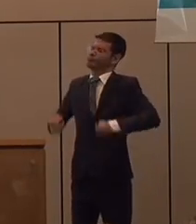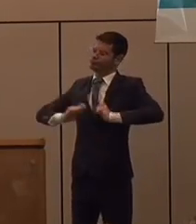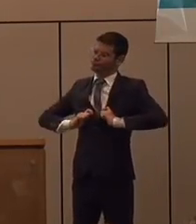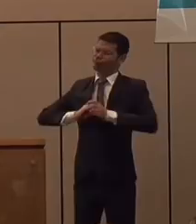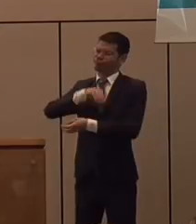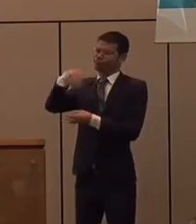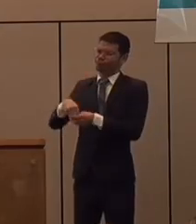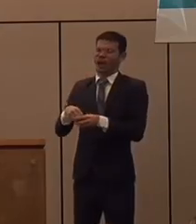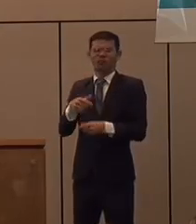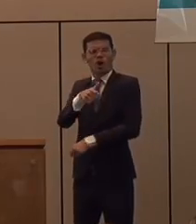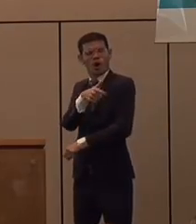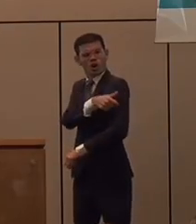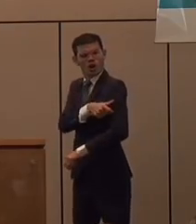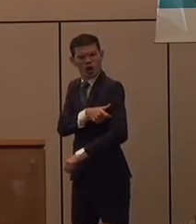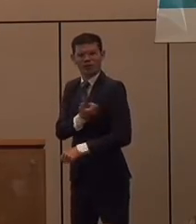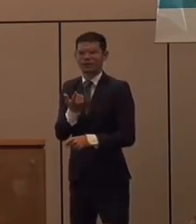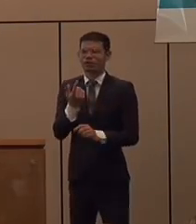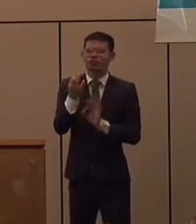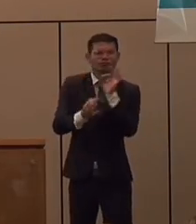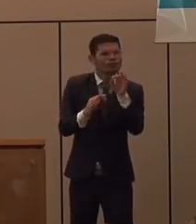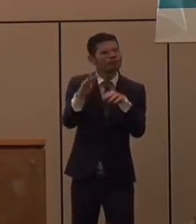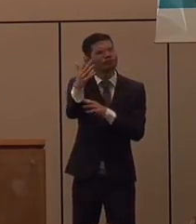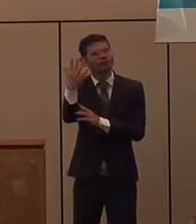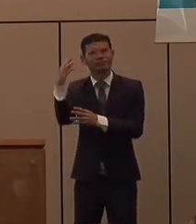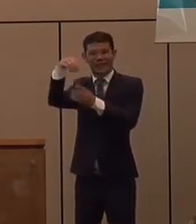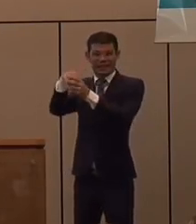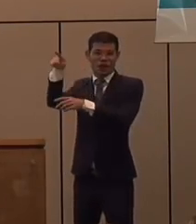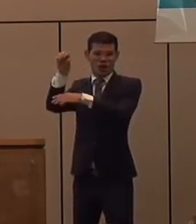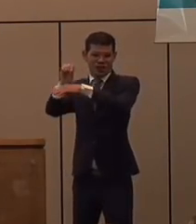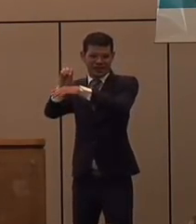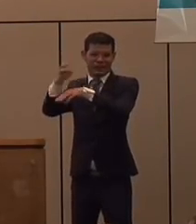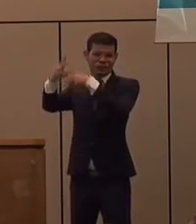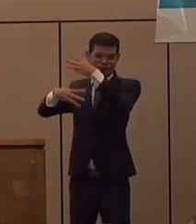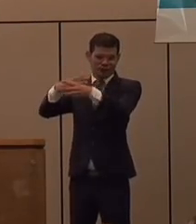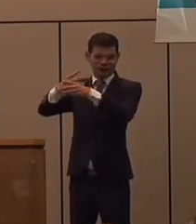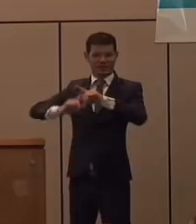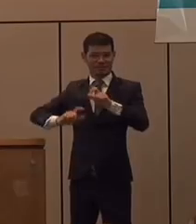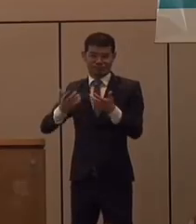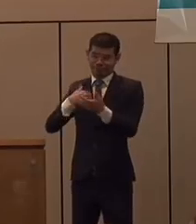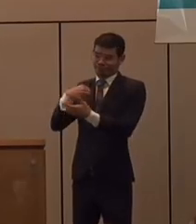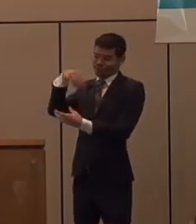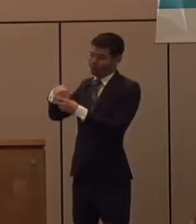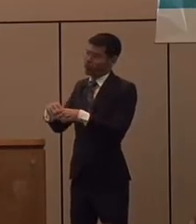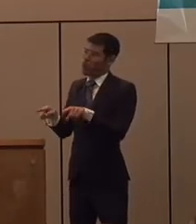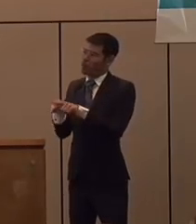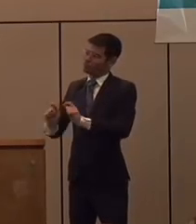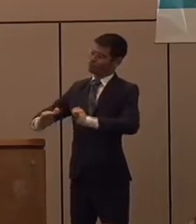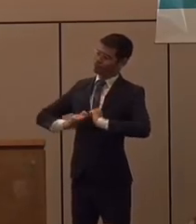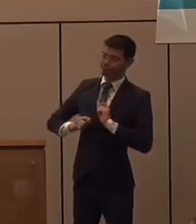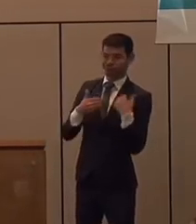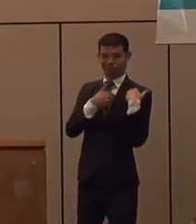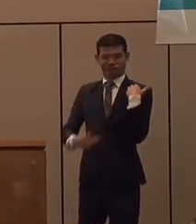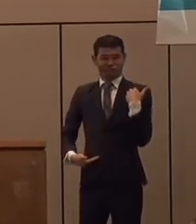sostenibilidad de la organización mundial y estamos liderando esta bandera en toda la región con